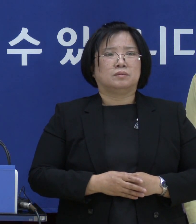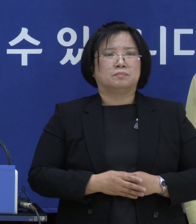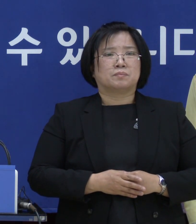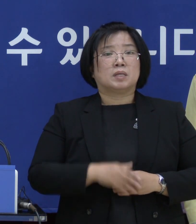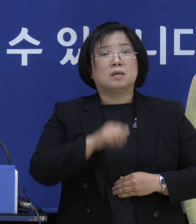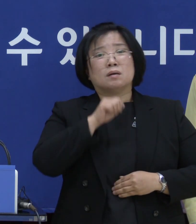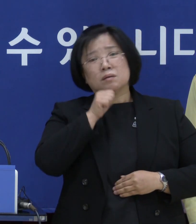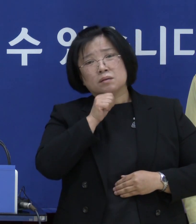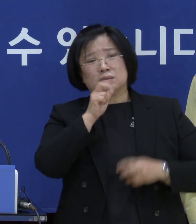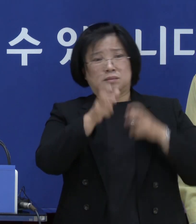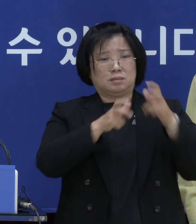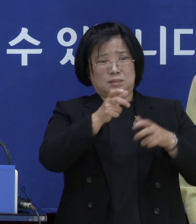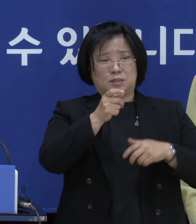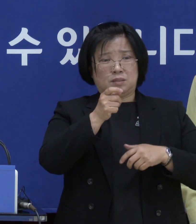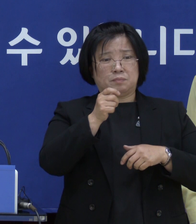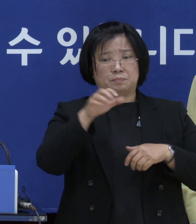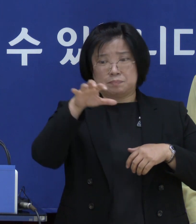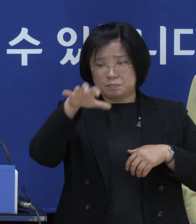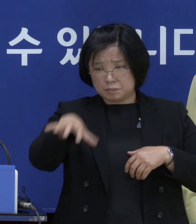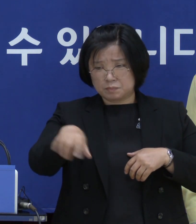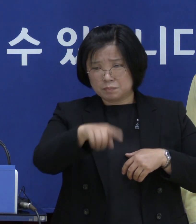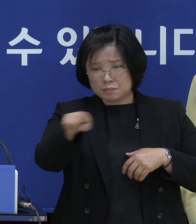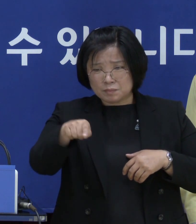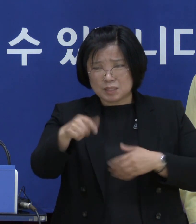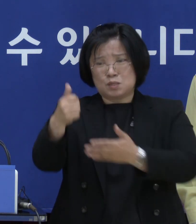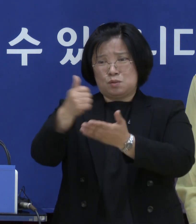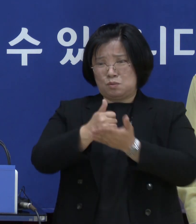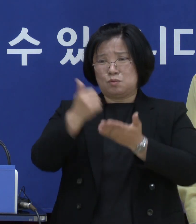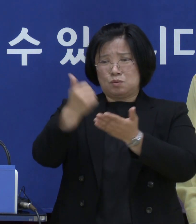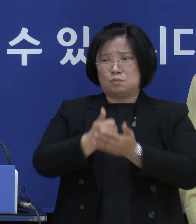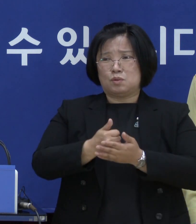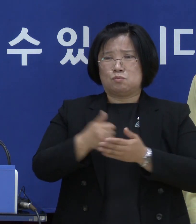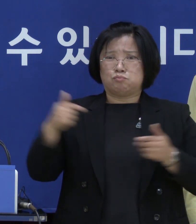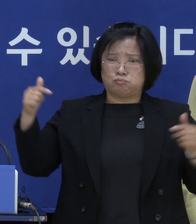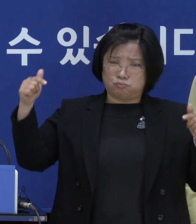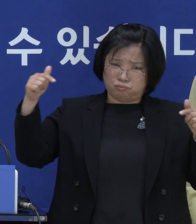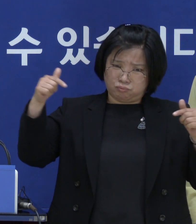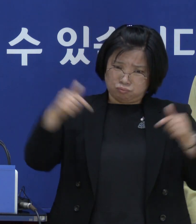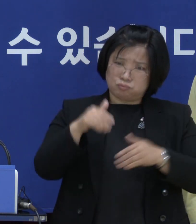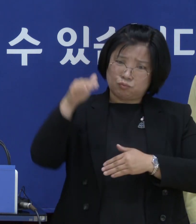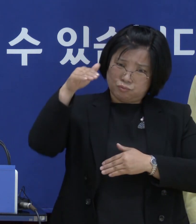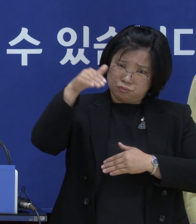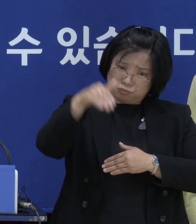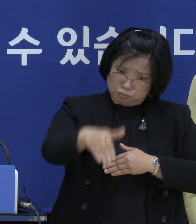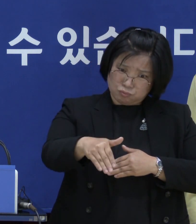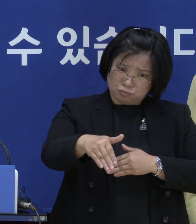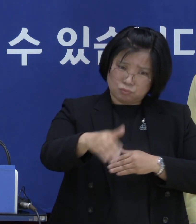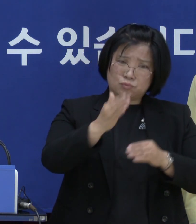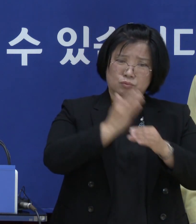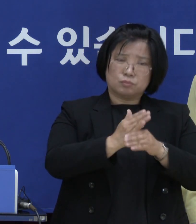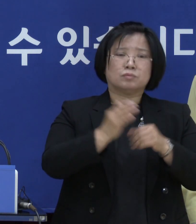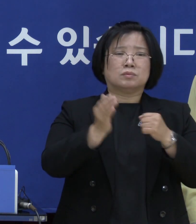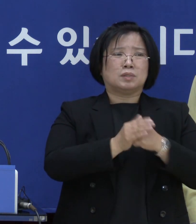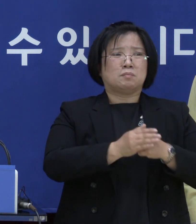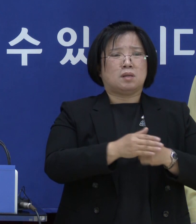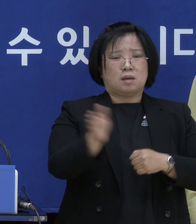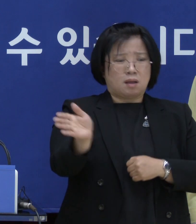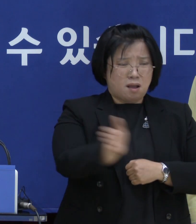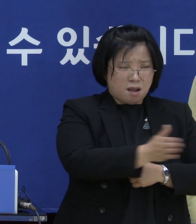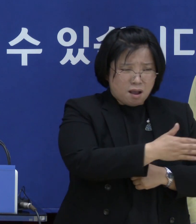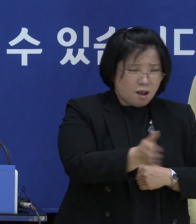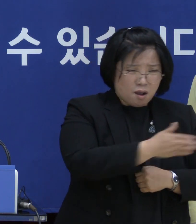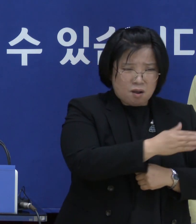영세 소상공인들은 손님의 발길이 끊긴 텅빈 가게를 지키며